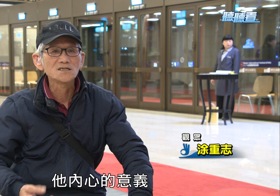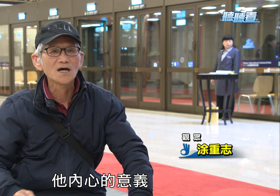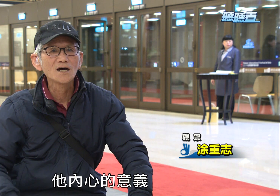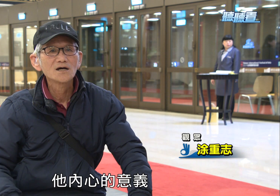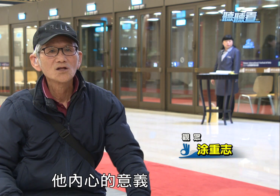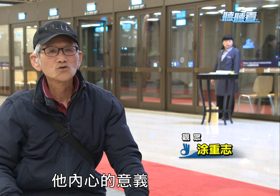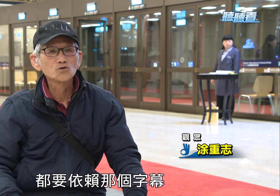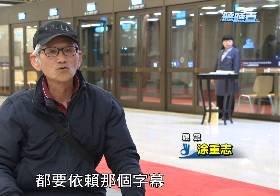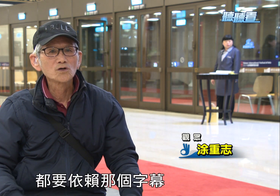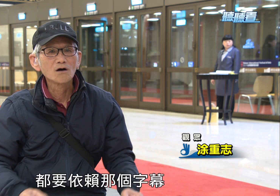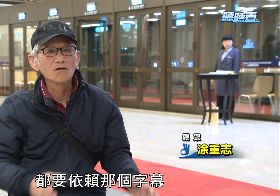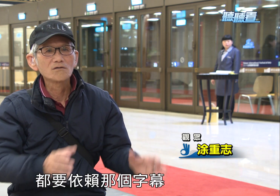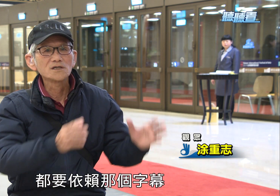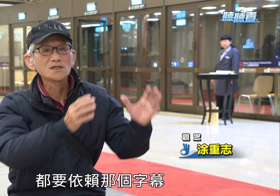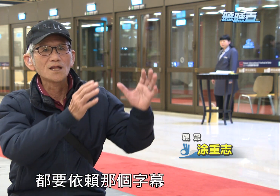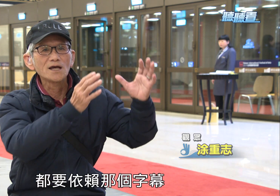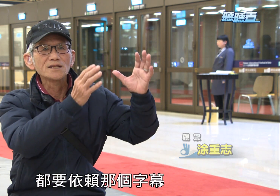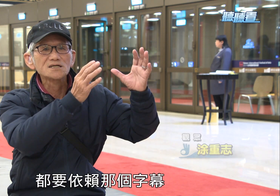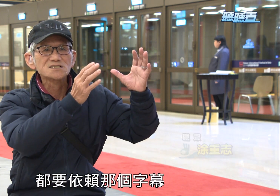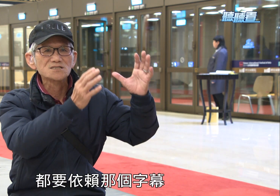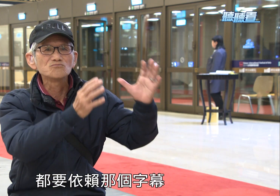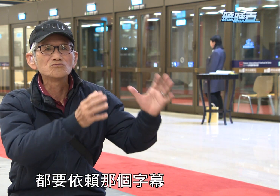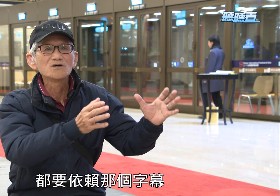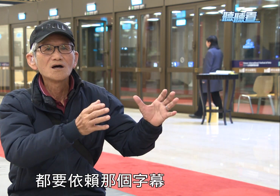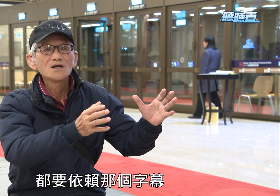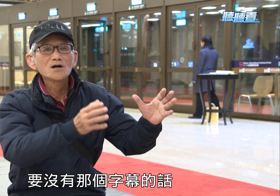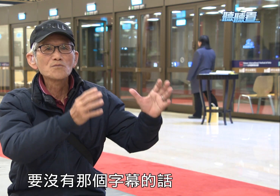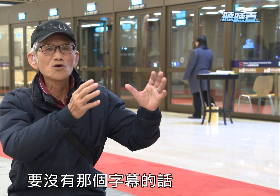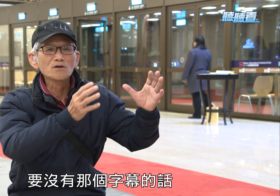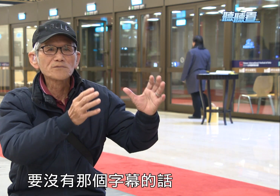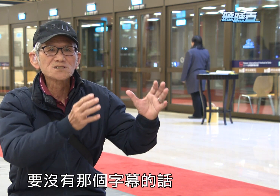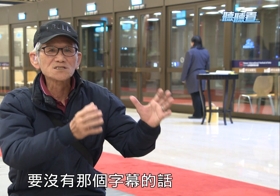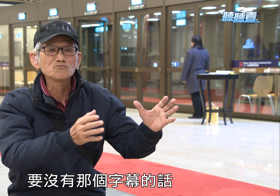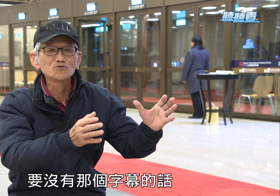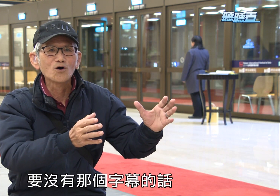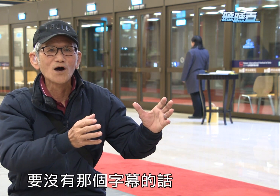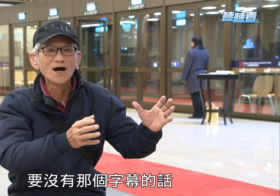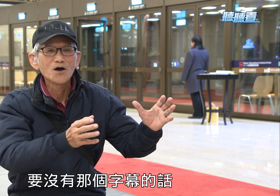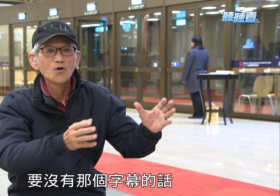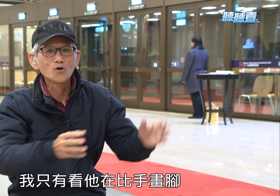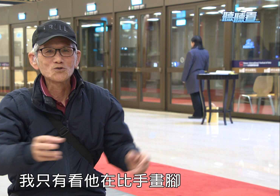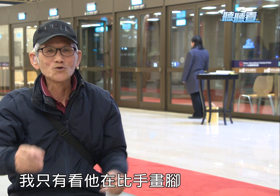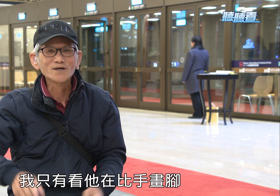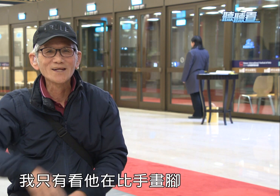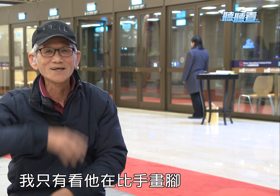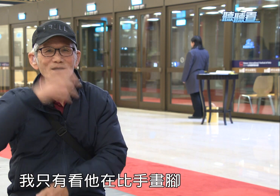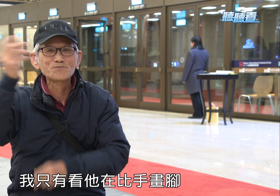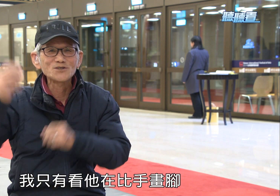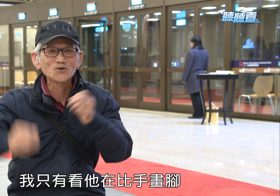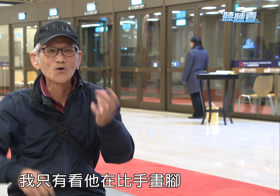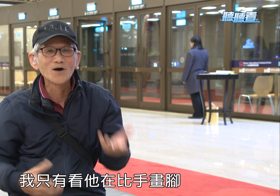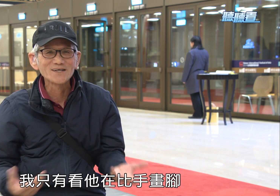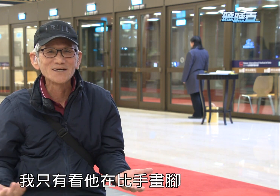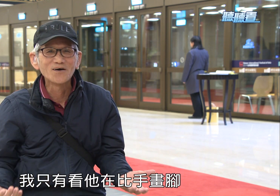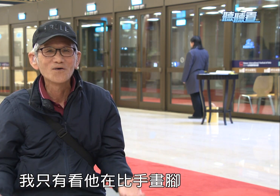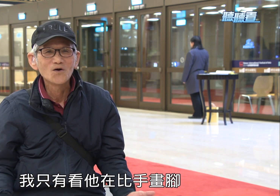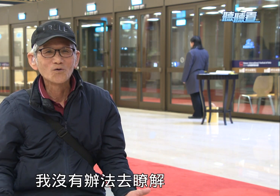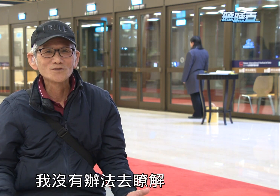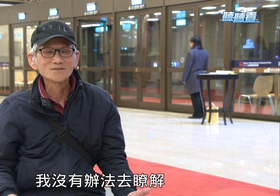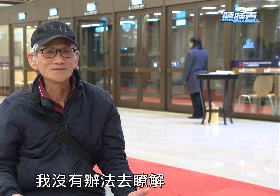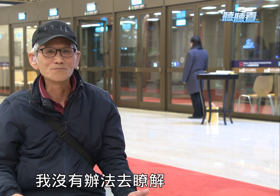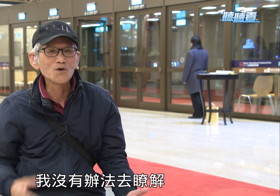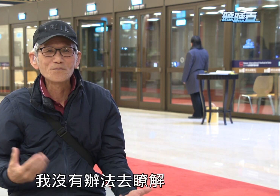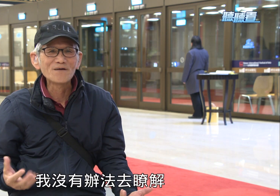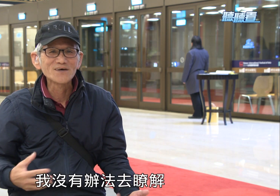的意义啊，都要依赖那个字幕。要没有那么字幕的话，我只有看他的比手画脚，